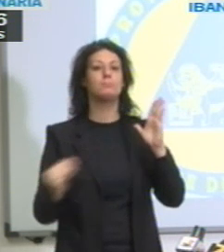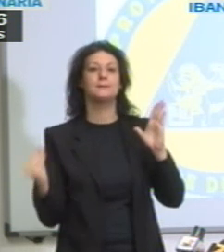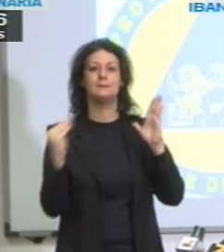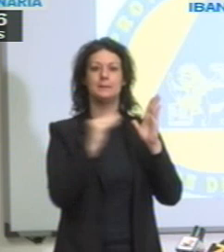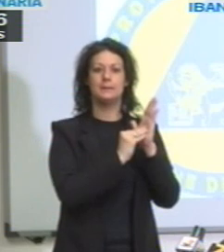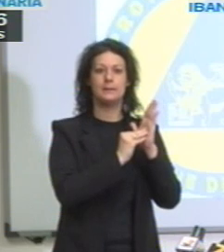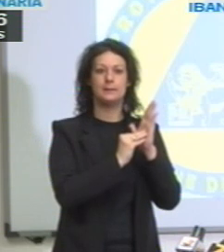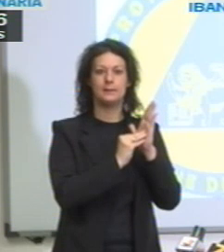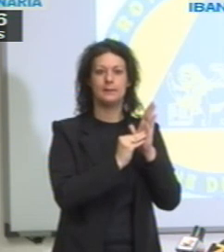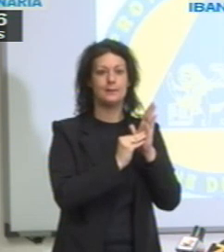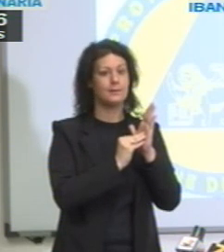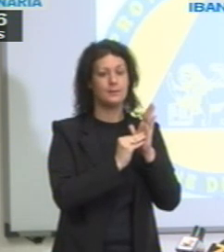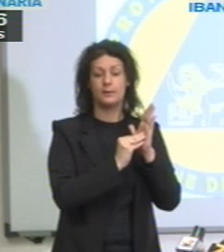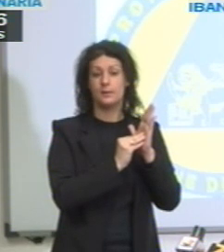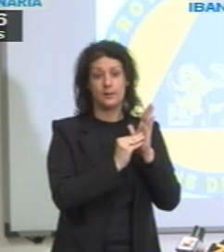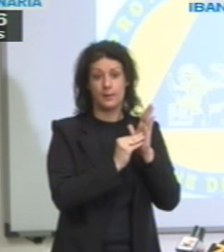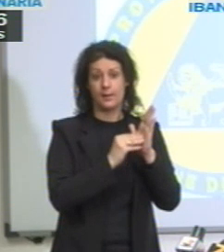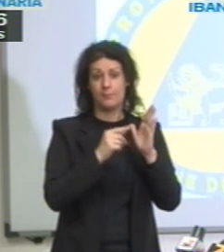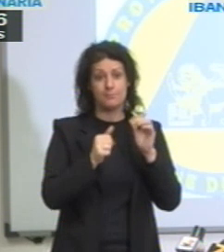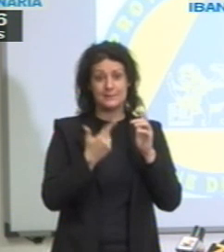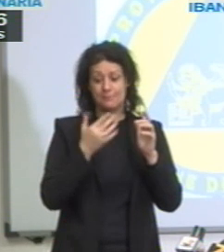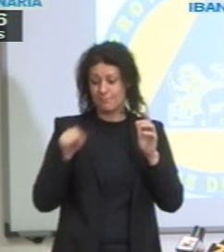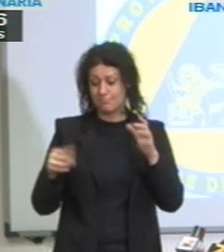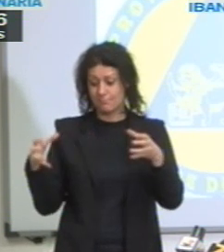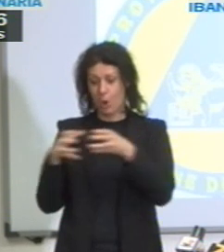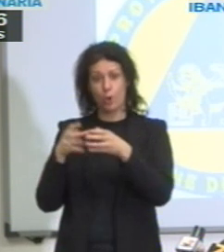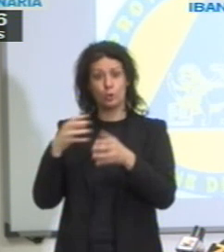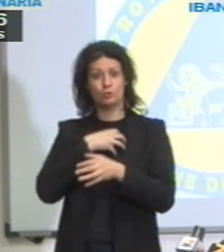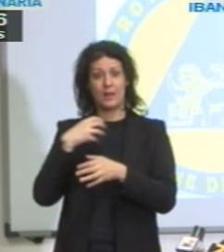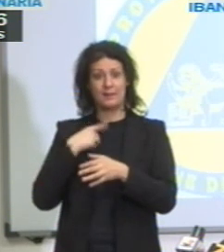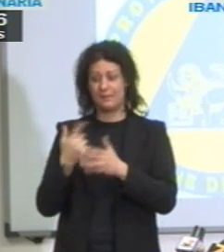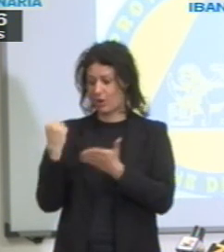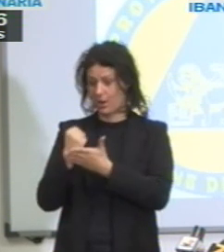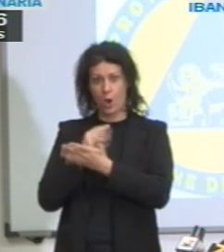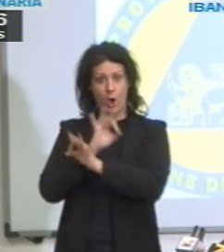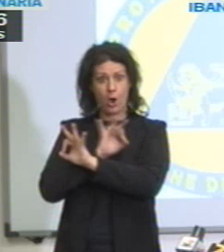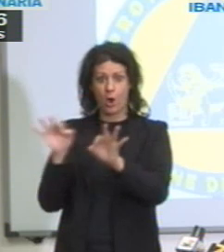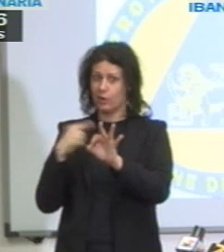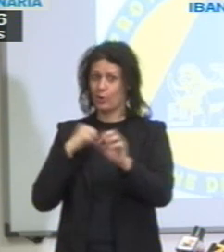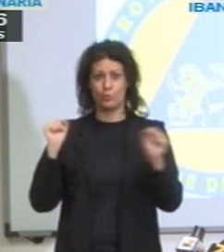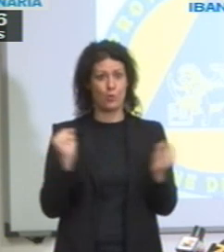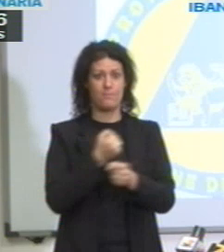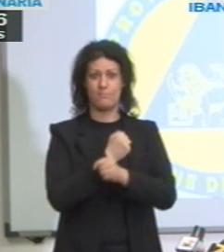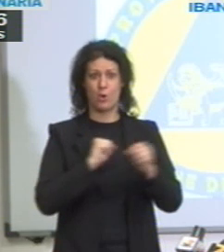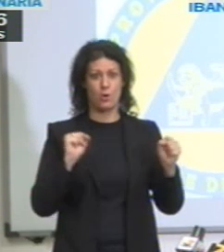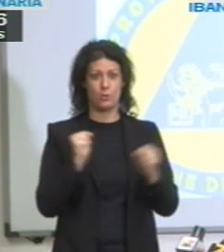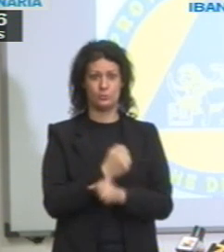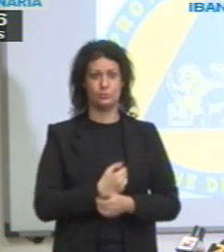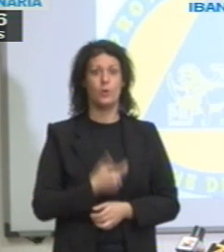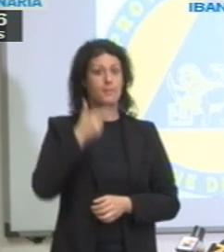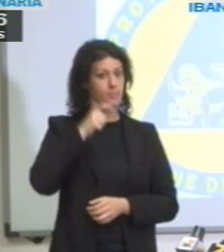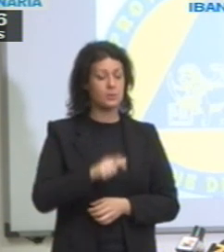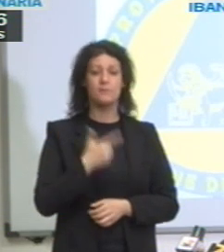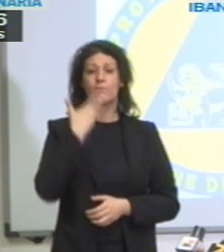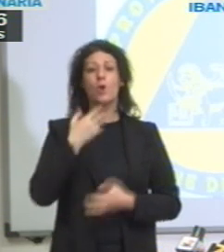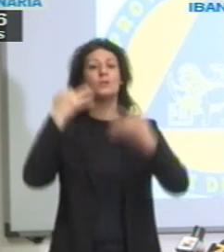se non ho mondo della scienza che mi certifica, perché non voglio avere sulla coscienza neanche un bimbo che si striscia l'unghia.